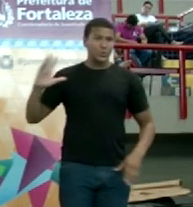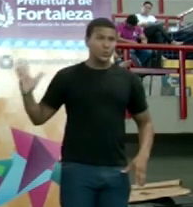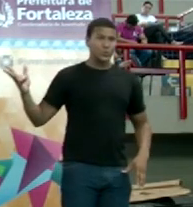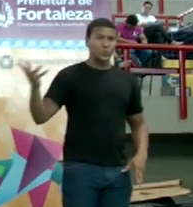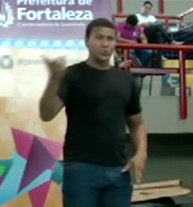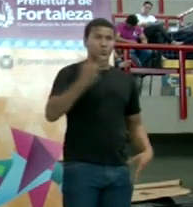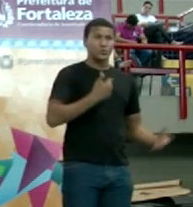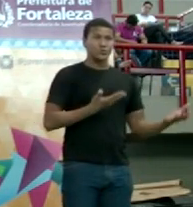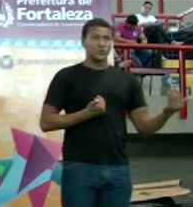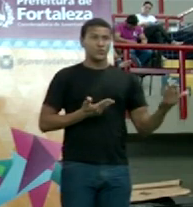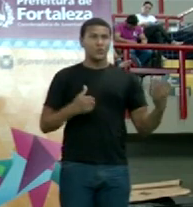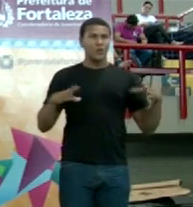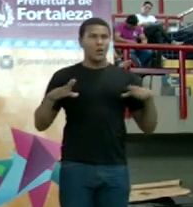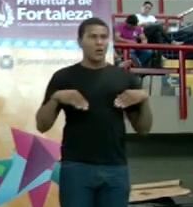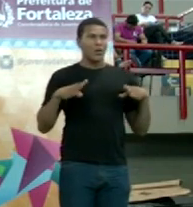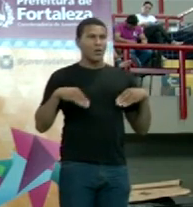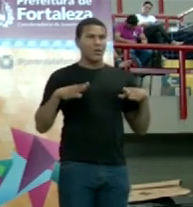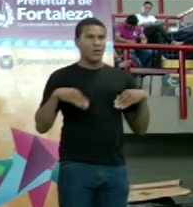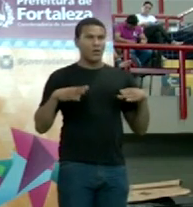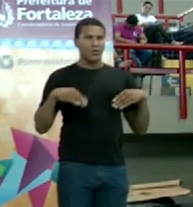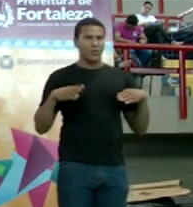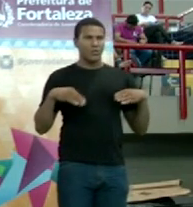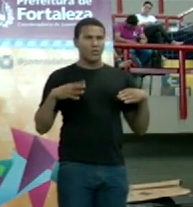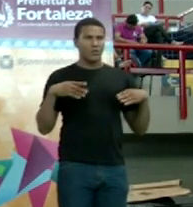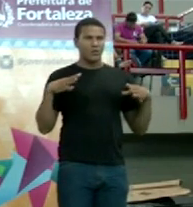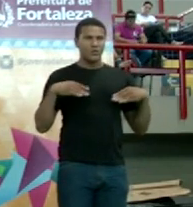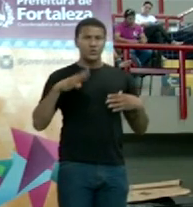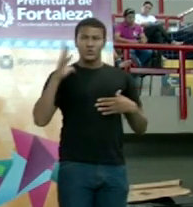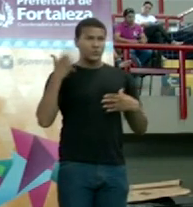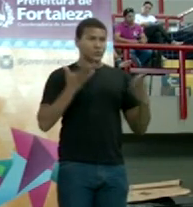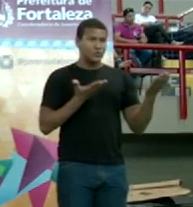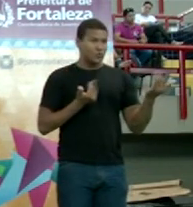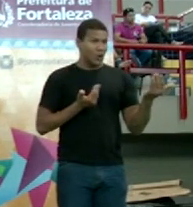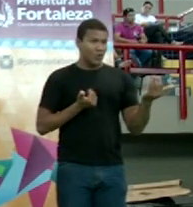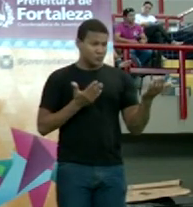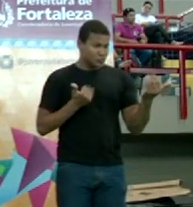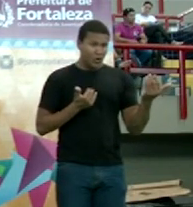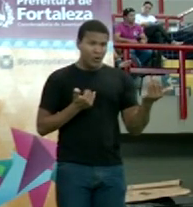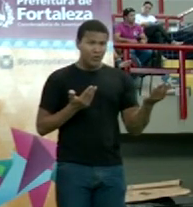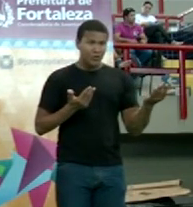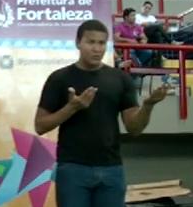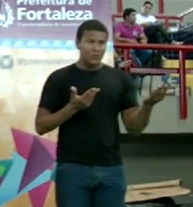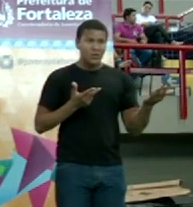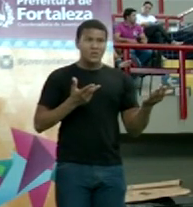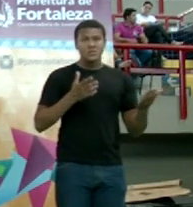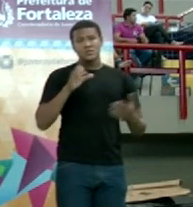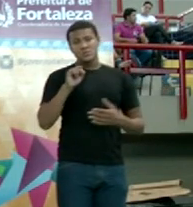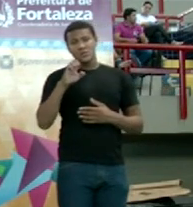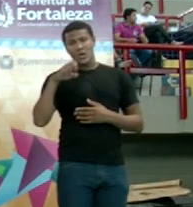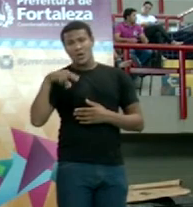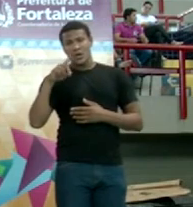todo jovem fica impune. Ele botou ponto, começou a frase com o gerúndio dizendo sendo